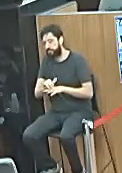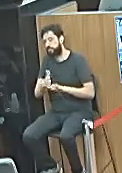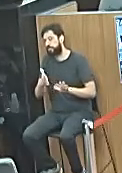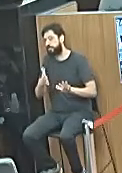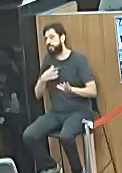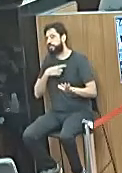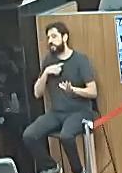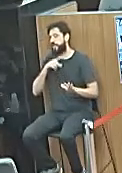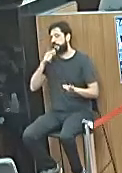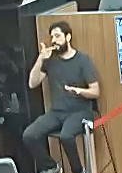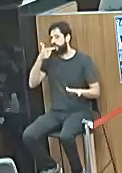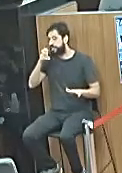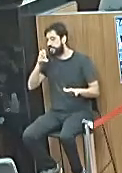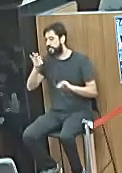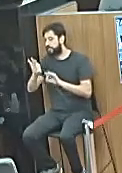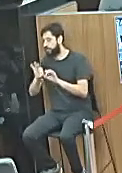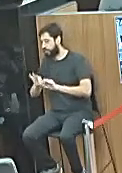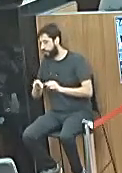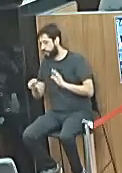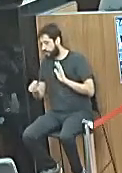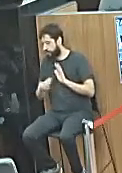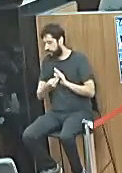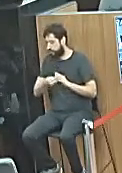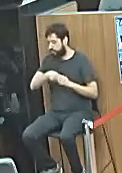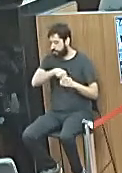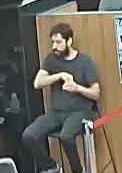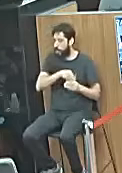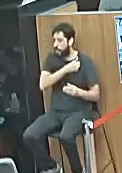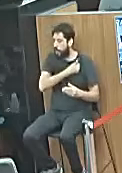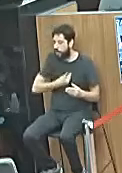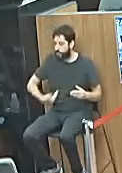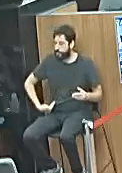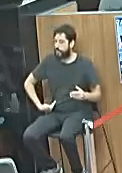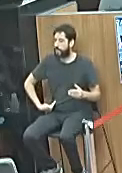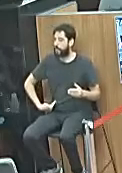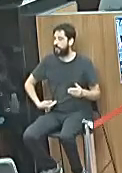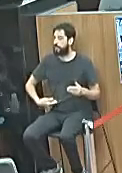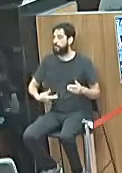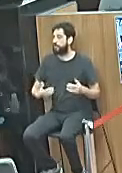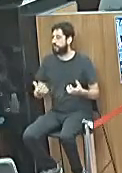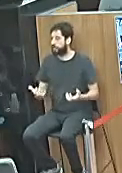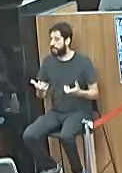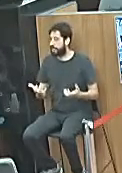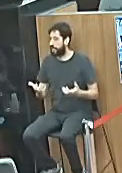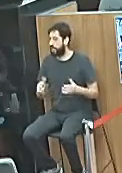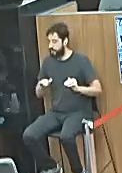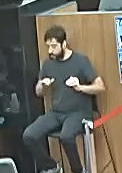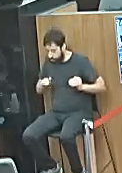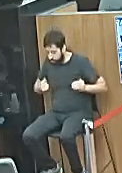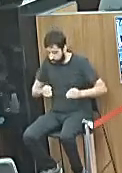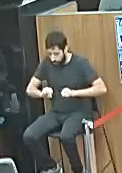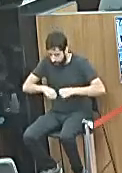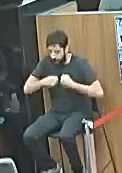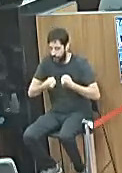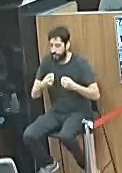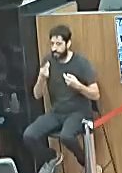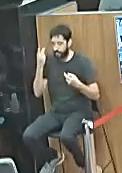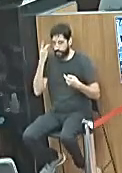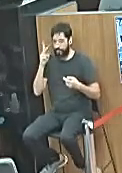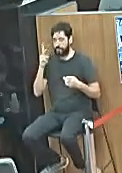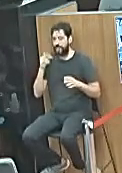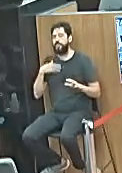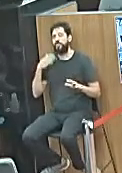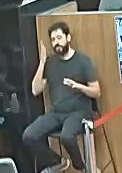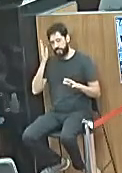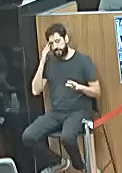são apenas 25 projetos onde o governo pretende concentrar esforços na gente sabe que apesar